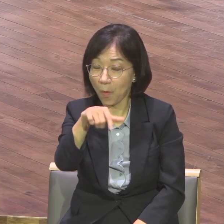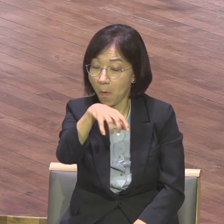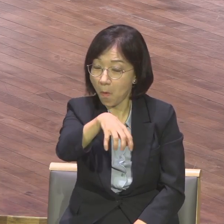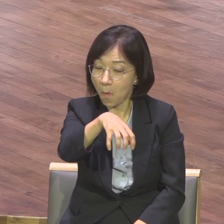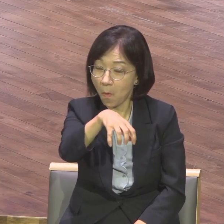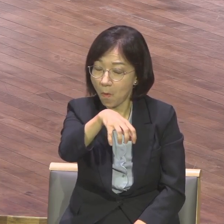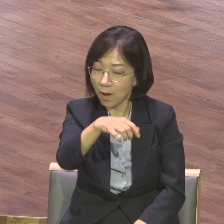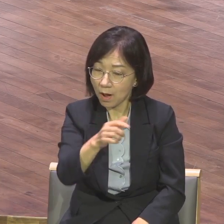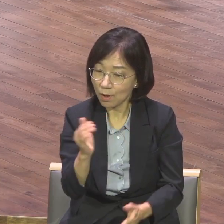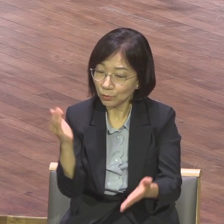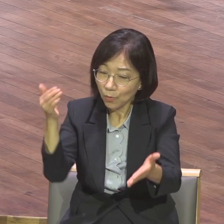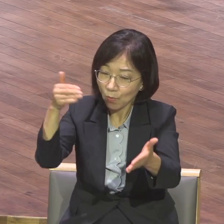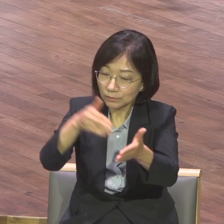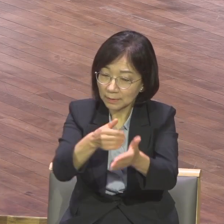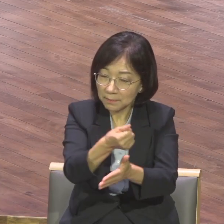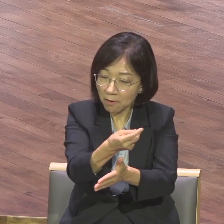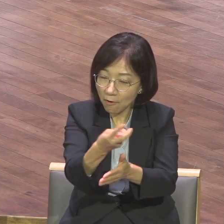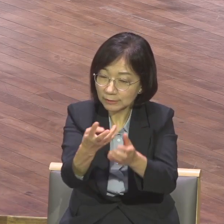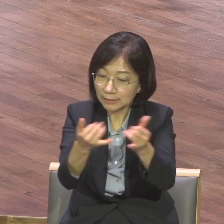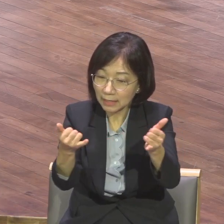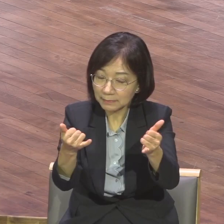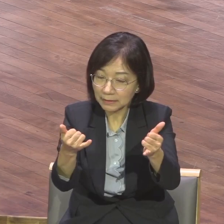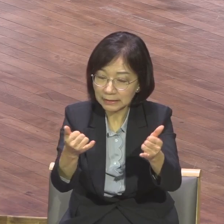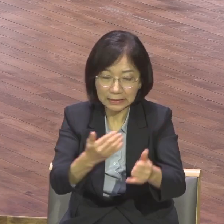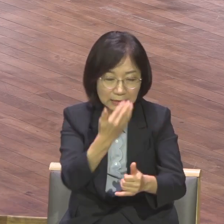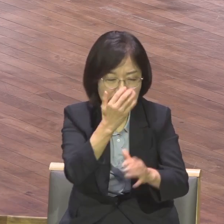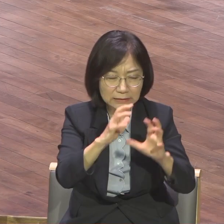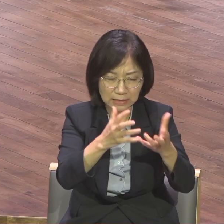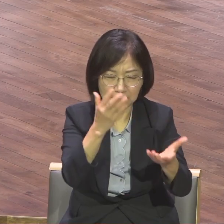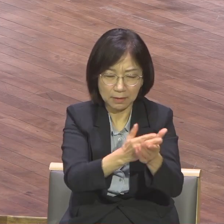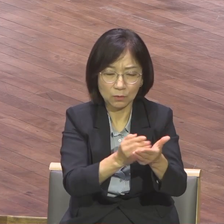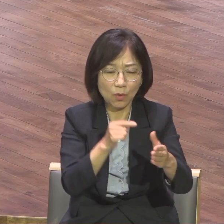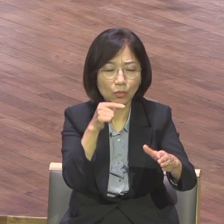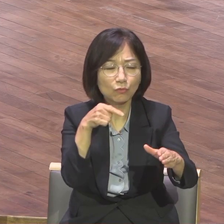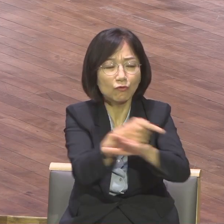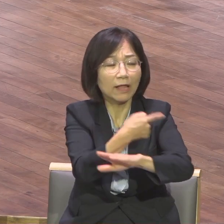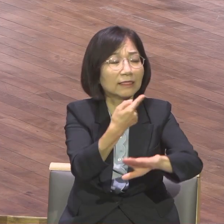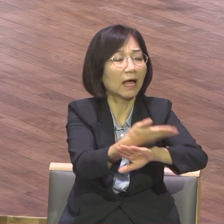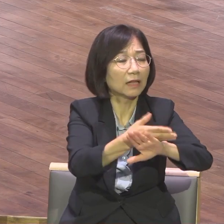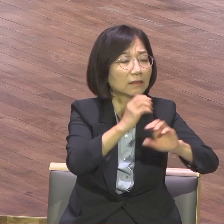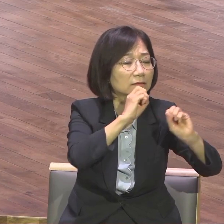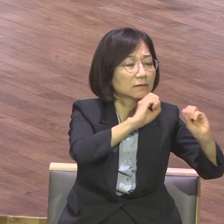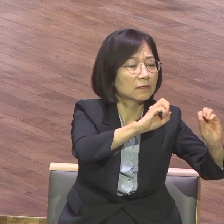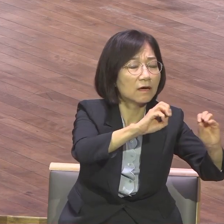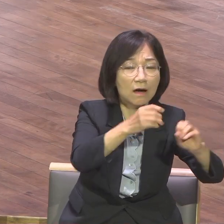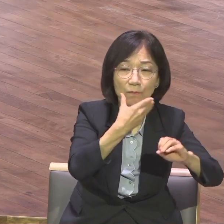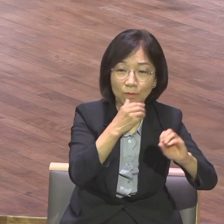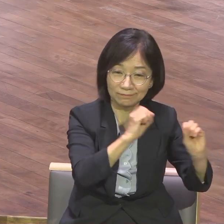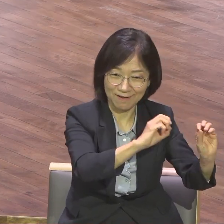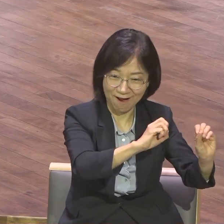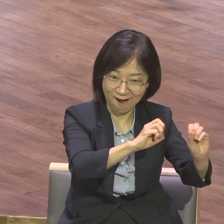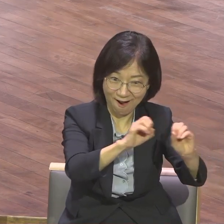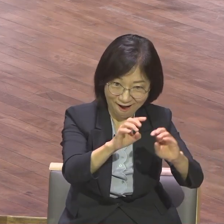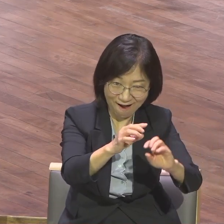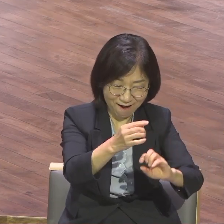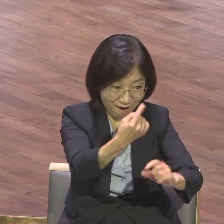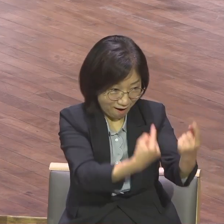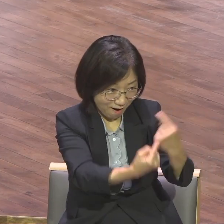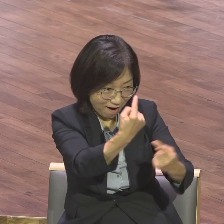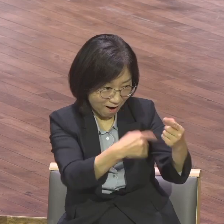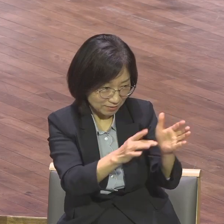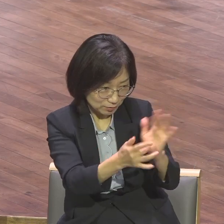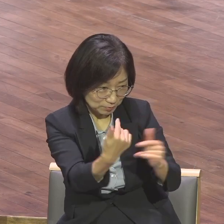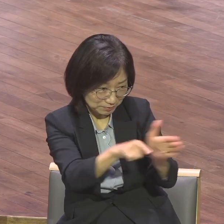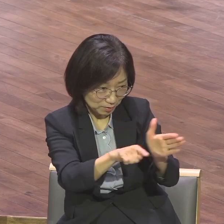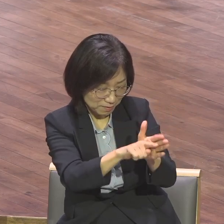일부가 이방인에게도 복음을 증거했고 성령의 역사로 인해 가지고 수많은 이방인들을 주께